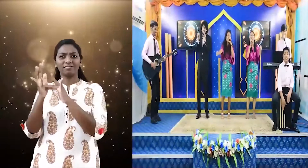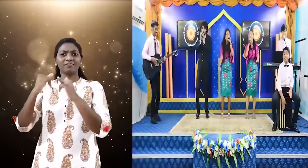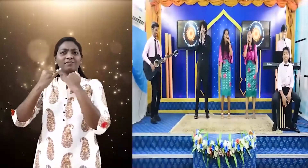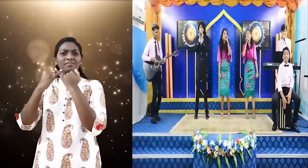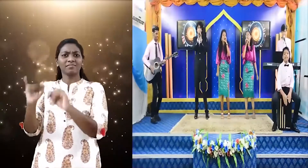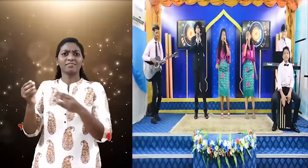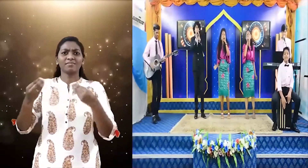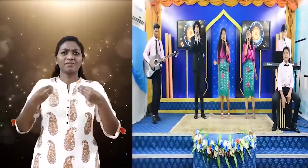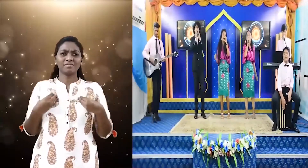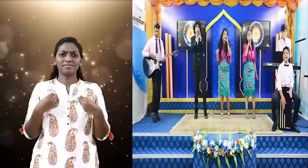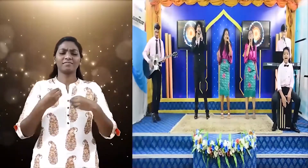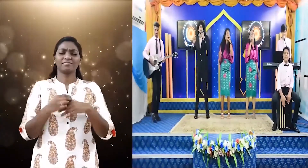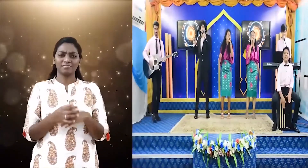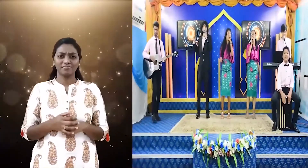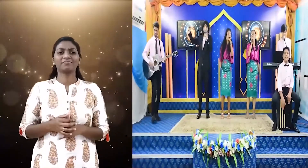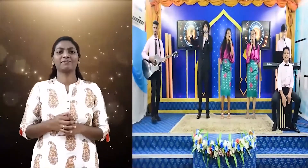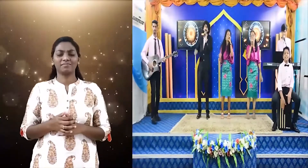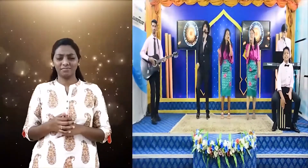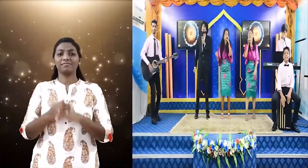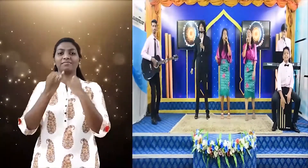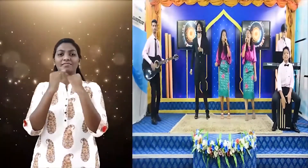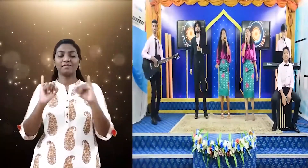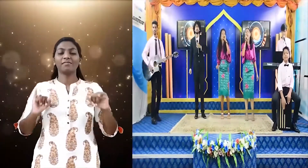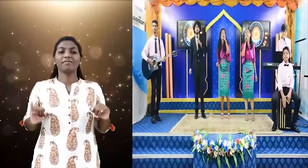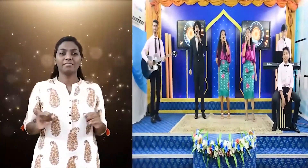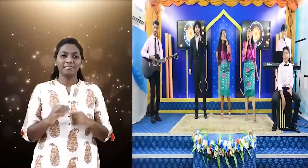आजादी, यीशु में आजादी